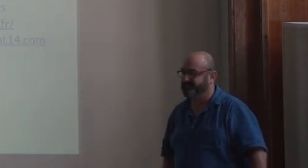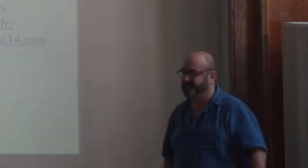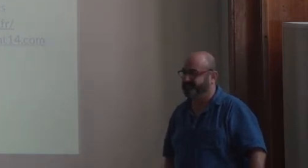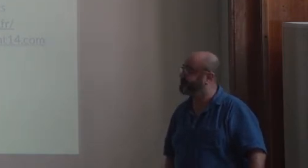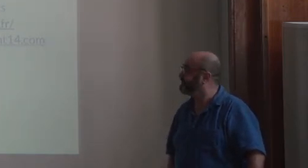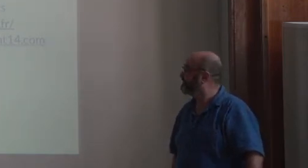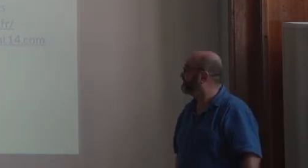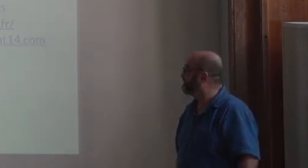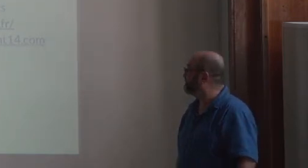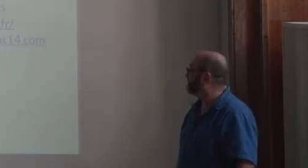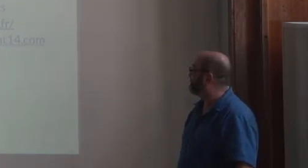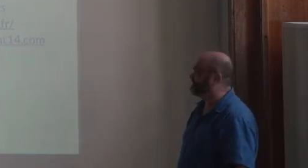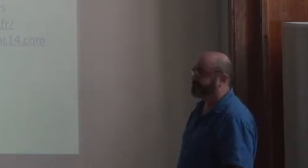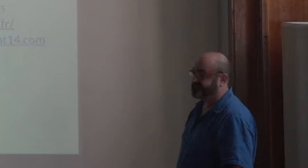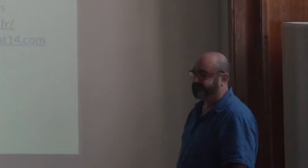Oui.